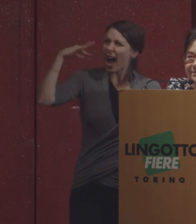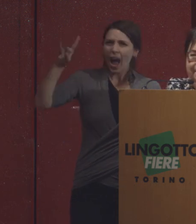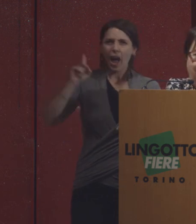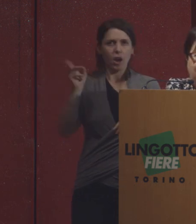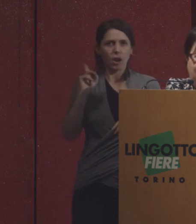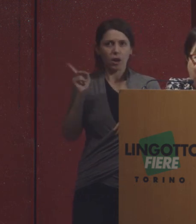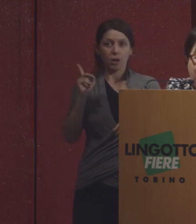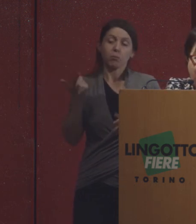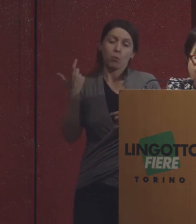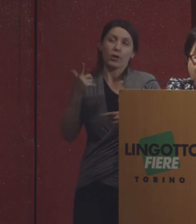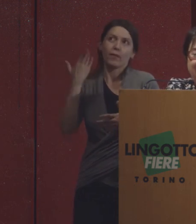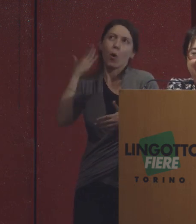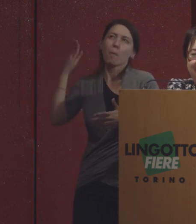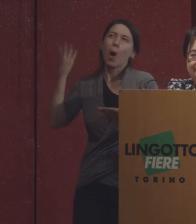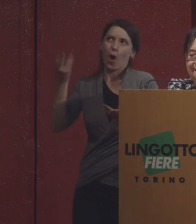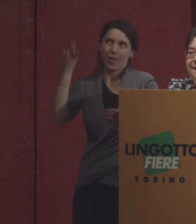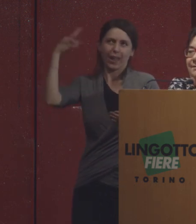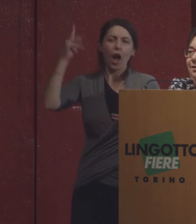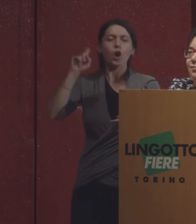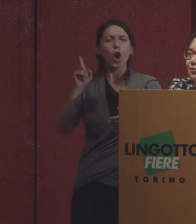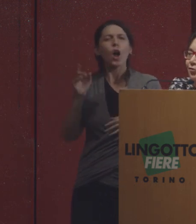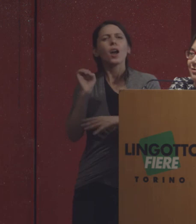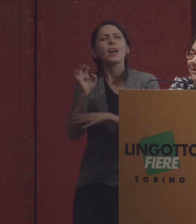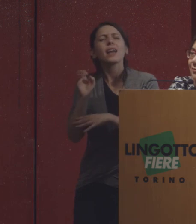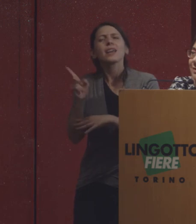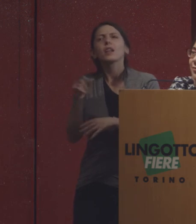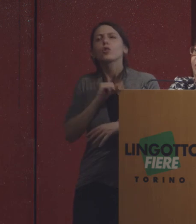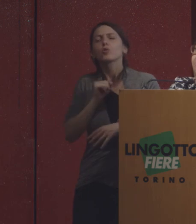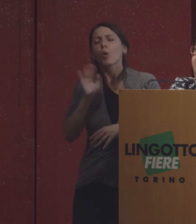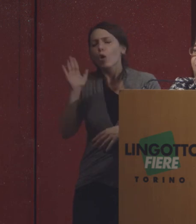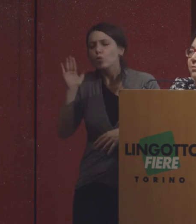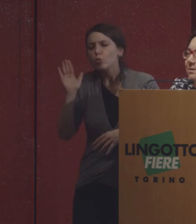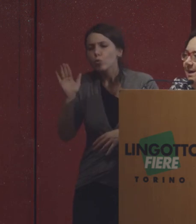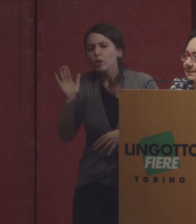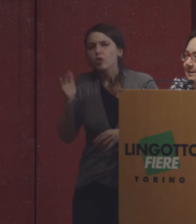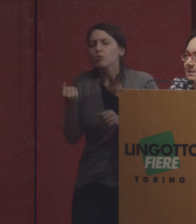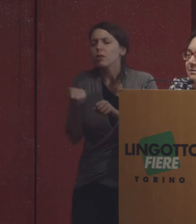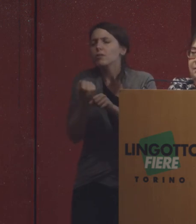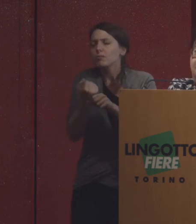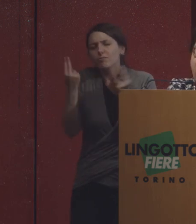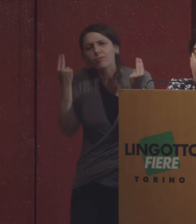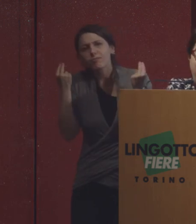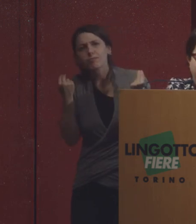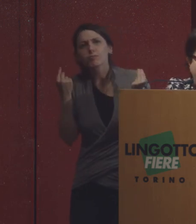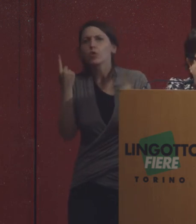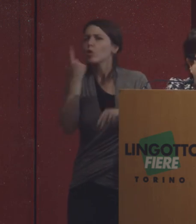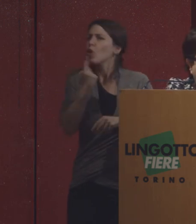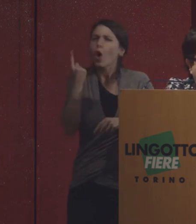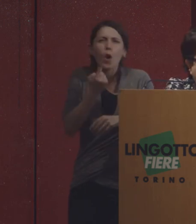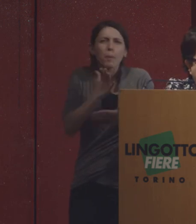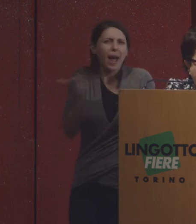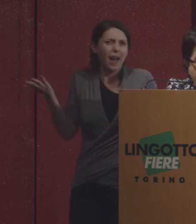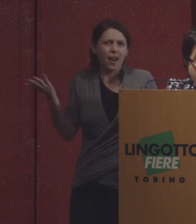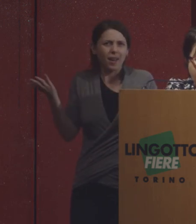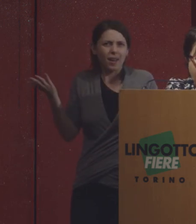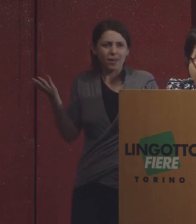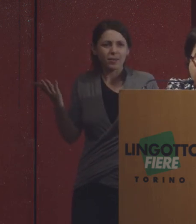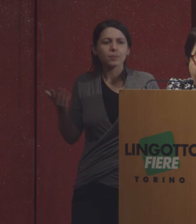che vanno così tanto di moda, ma negli insegnanti che ogni giorno fanno il lavoro umilmente, normalmente, diciamo